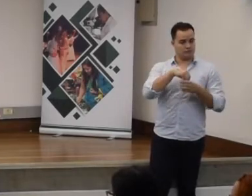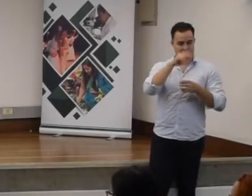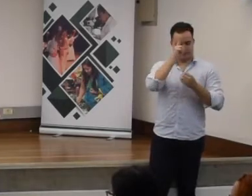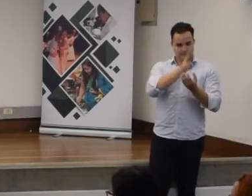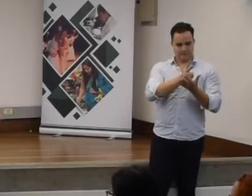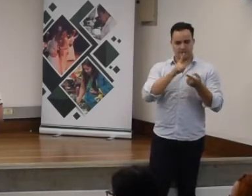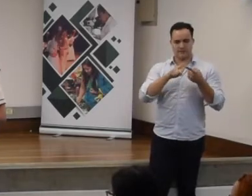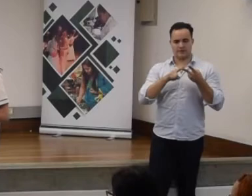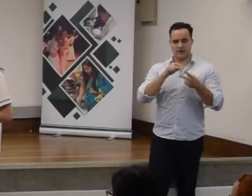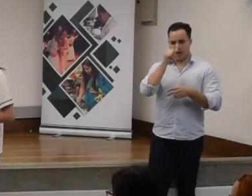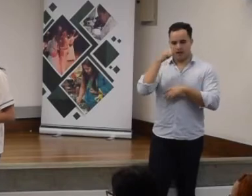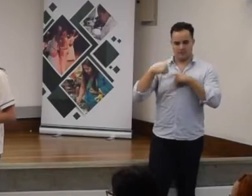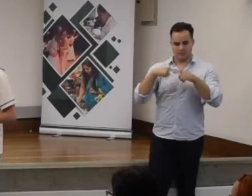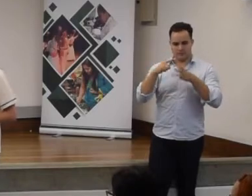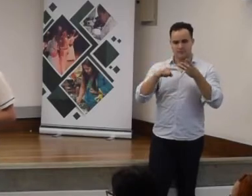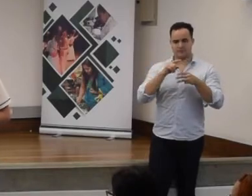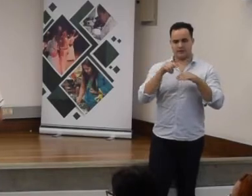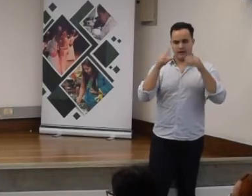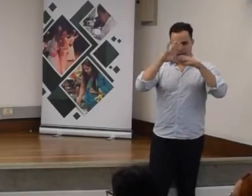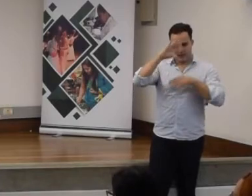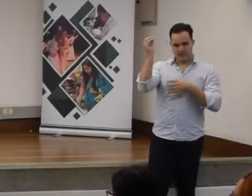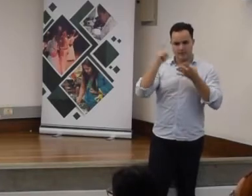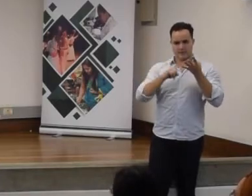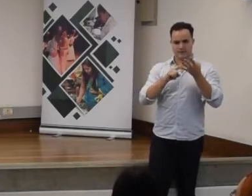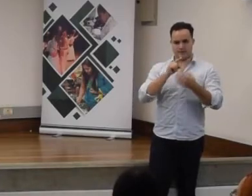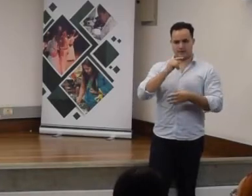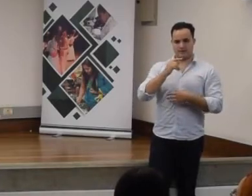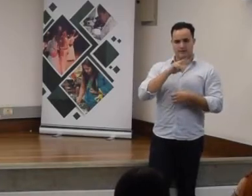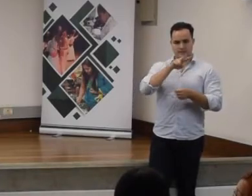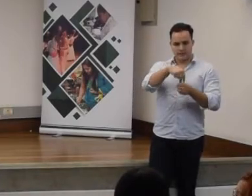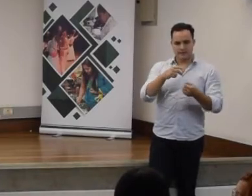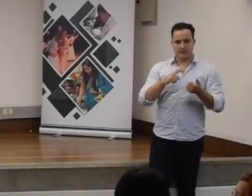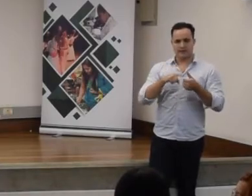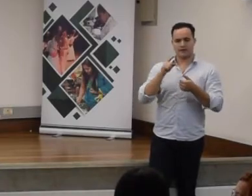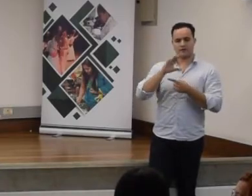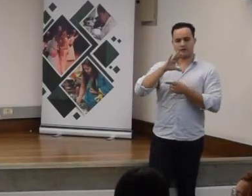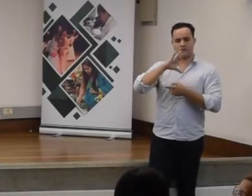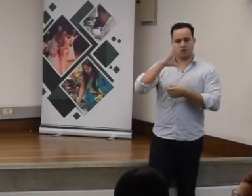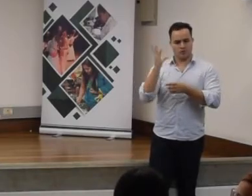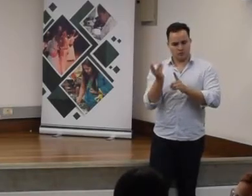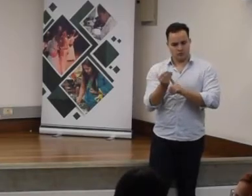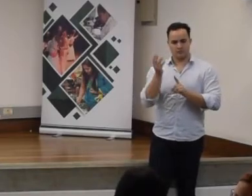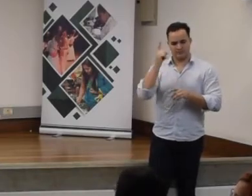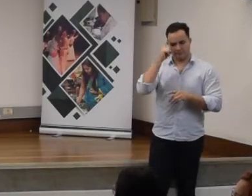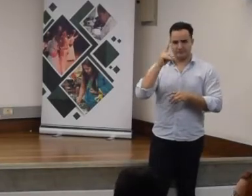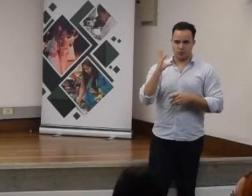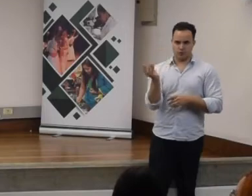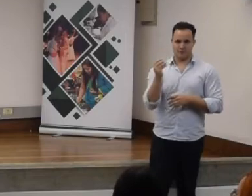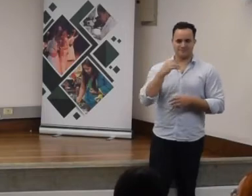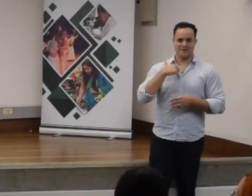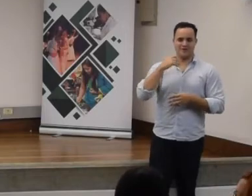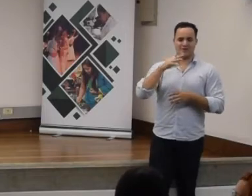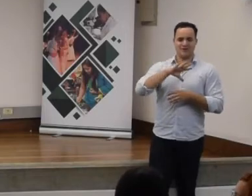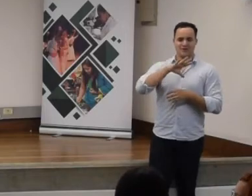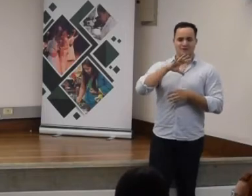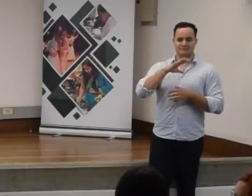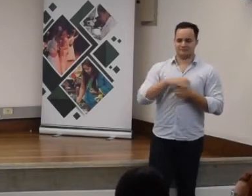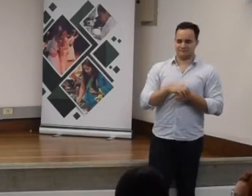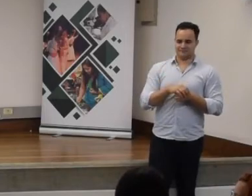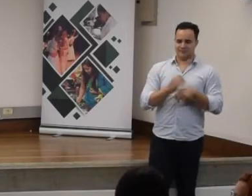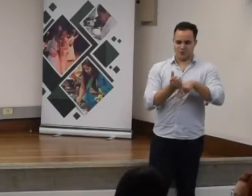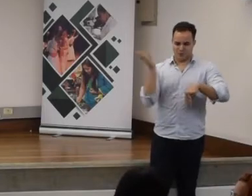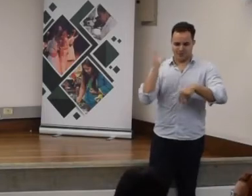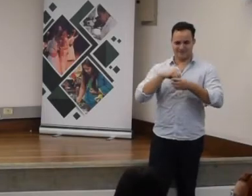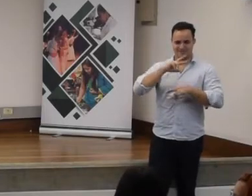pensamiento afrodiaspórico, del Caribe, ancestral indígena, discapacidad, cultura y sociedad, género y ciencias sexuales y sexualidades contemporáneas,